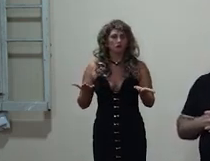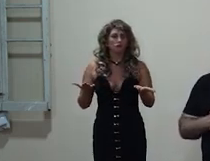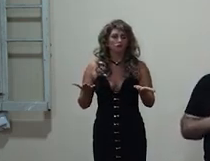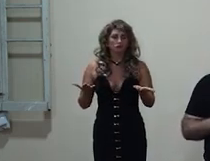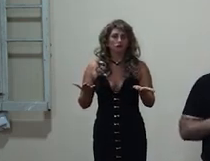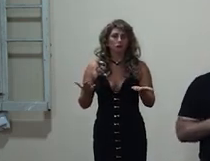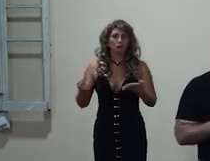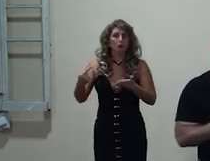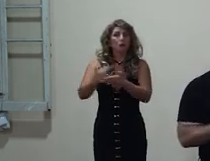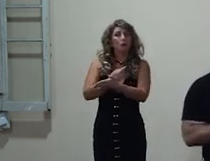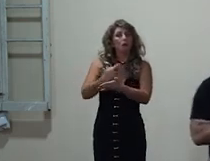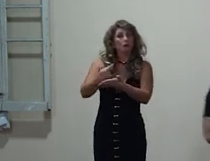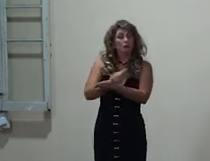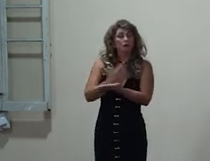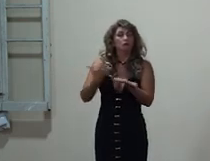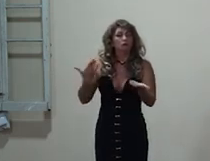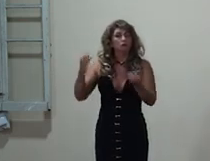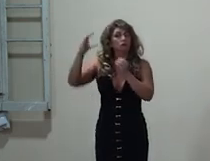uma grande pergunta.